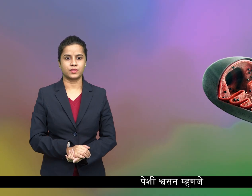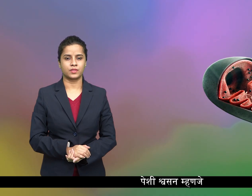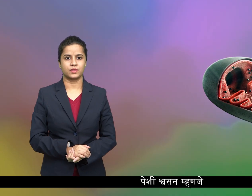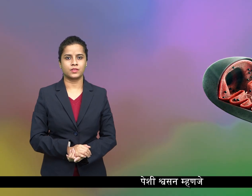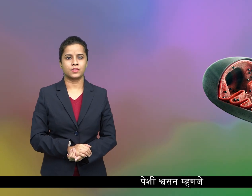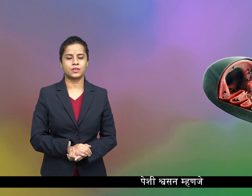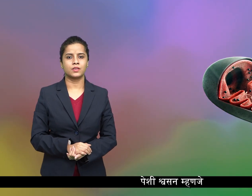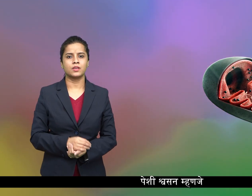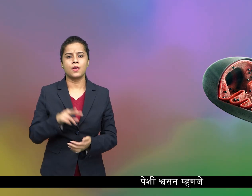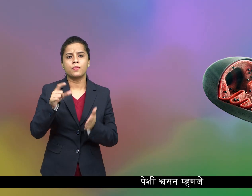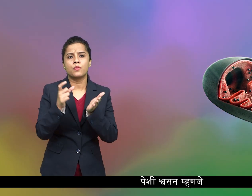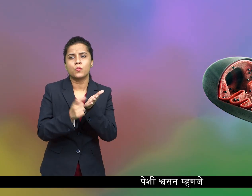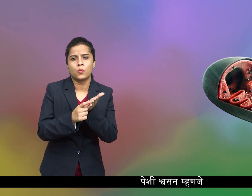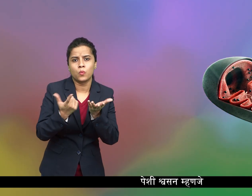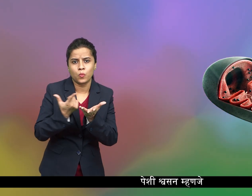पेशी श्वसन म्हणजे